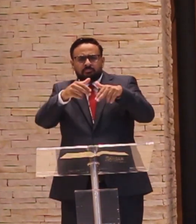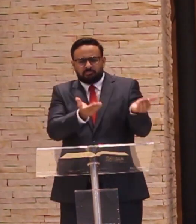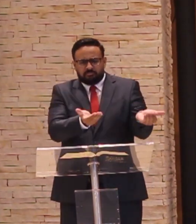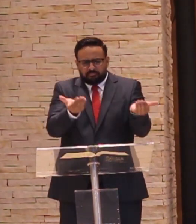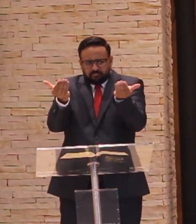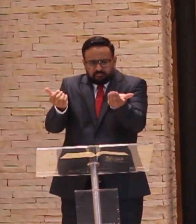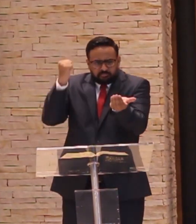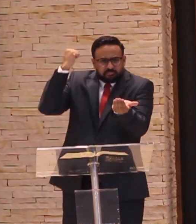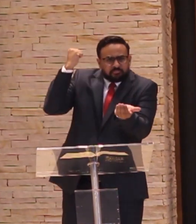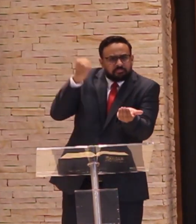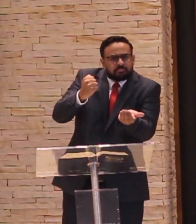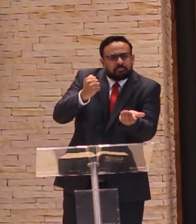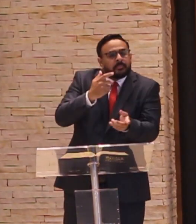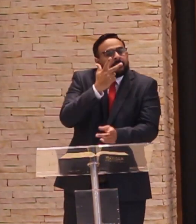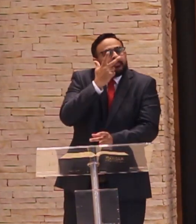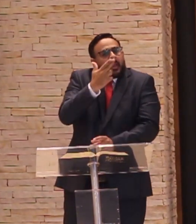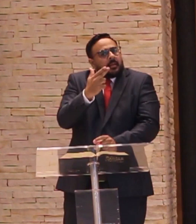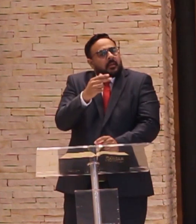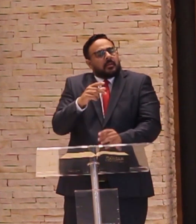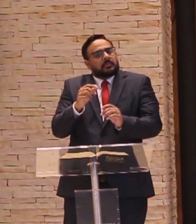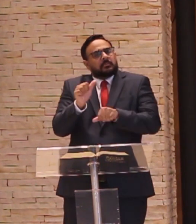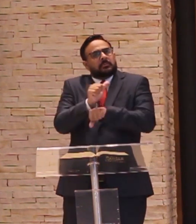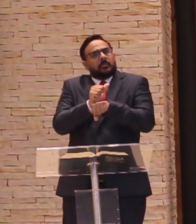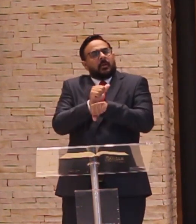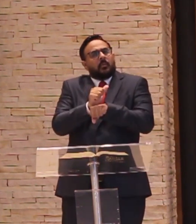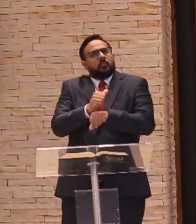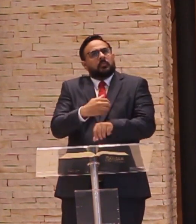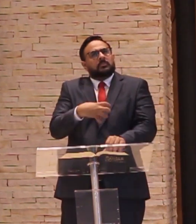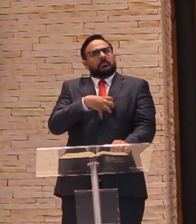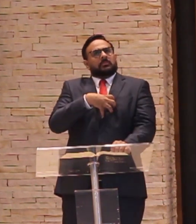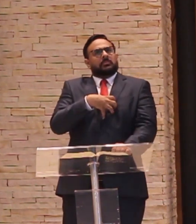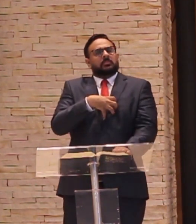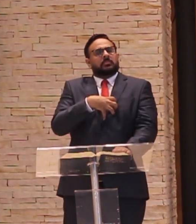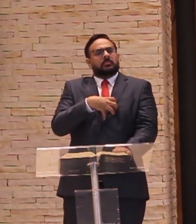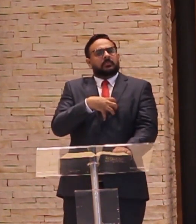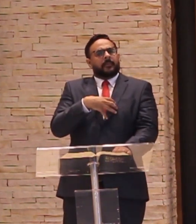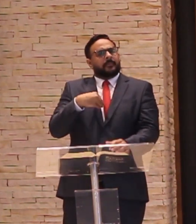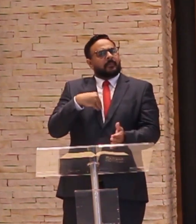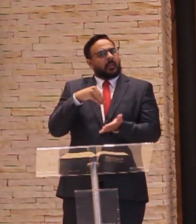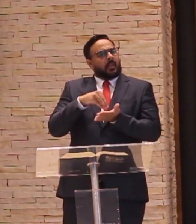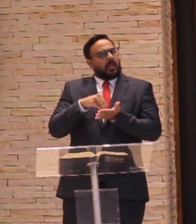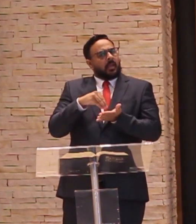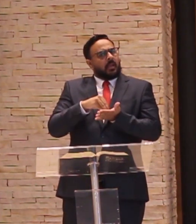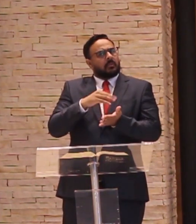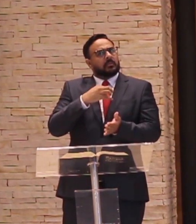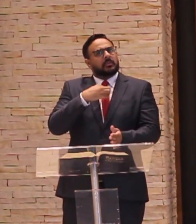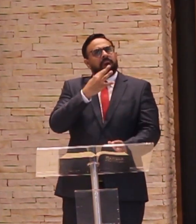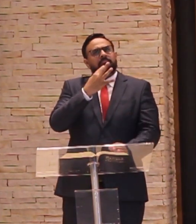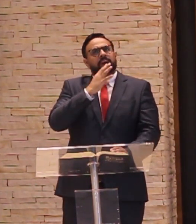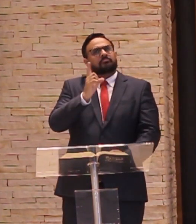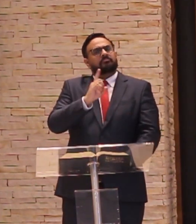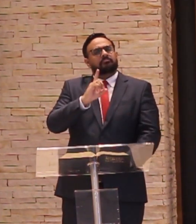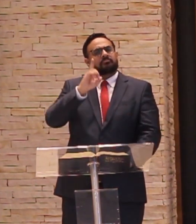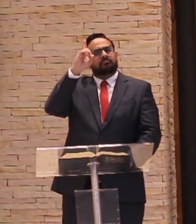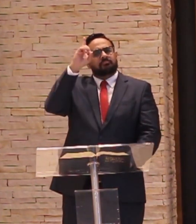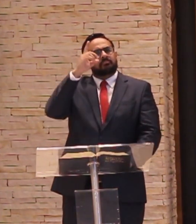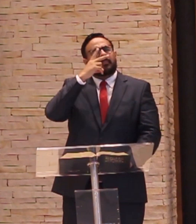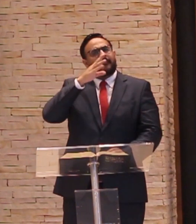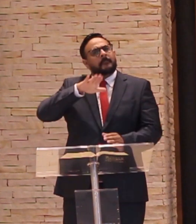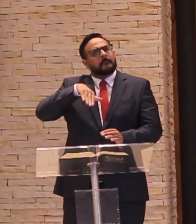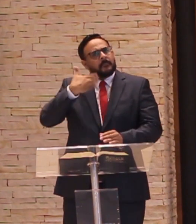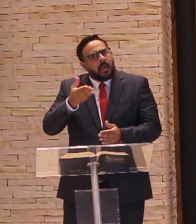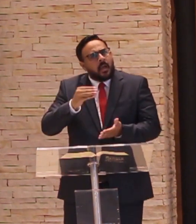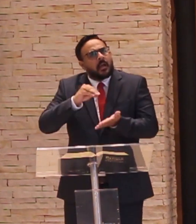Abraão, sacrifica o seu filho a mim, Abraão, ele sentiu naquele momento que